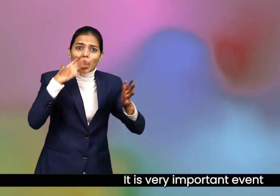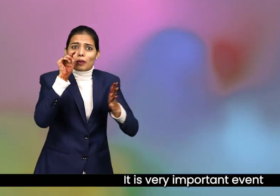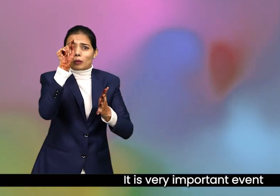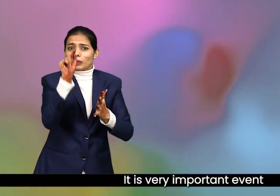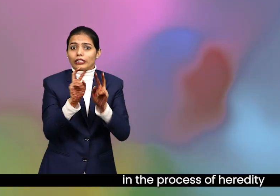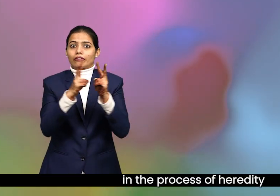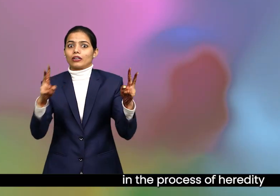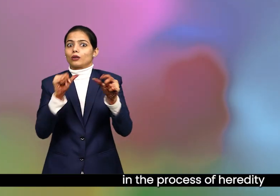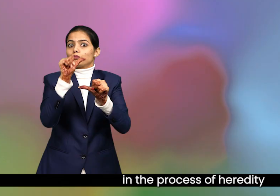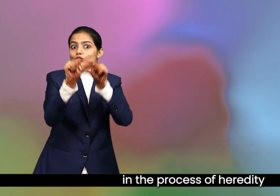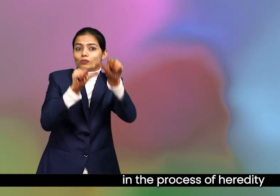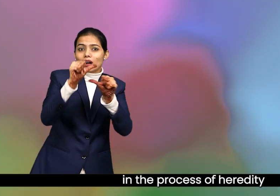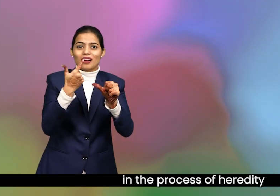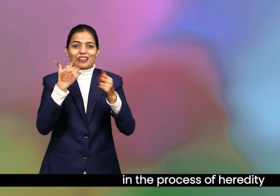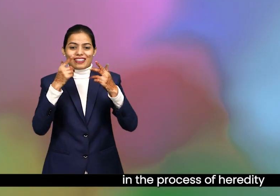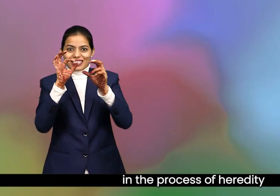event in the முக்கியமான process நிகழ்வு. of heredity.